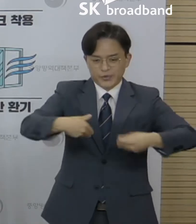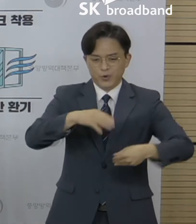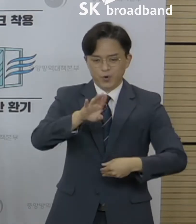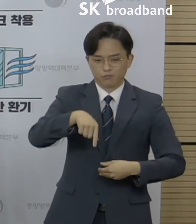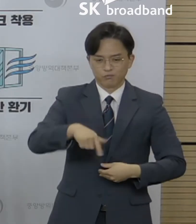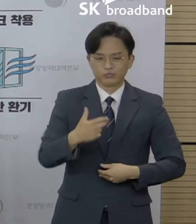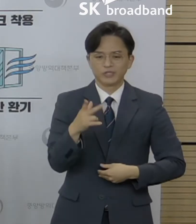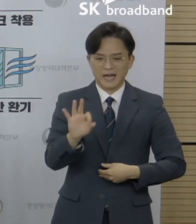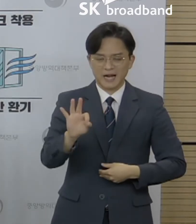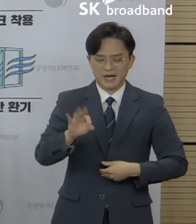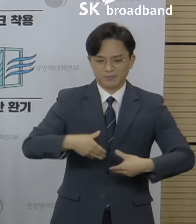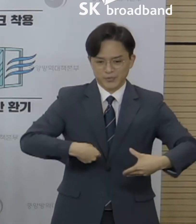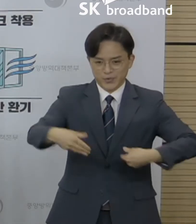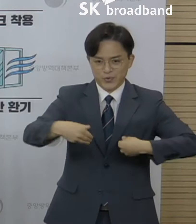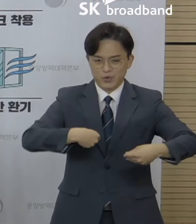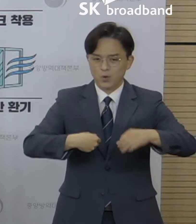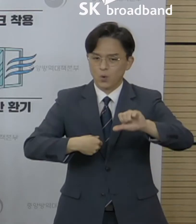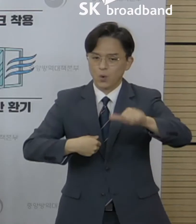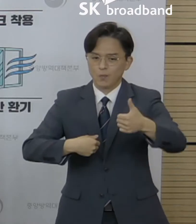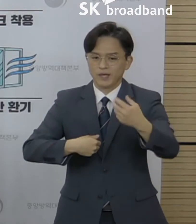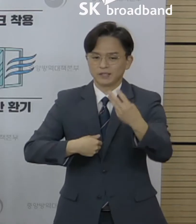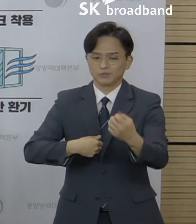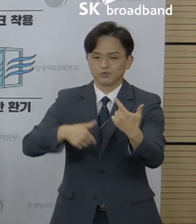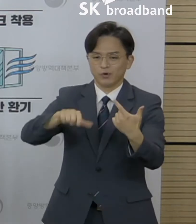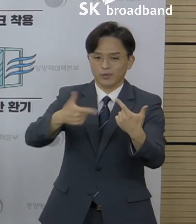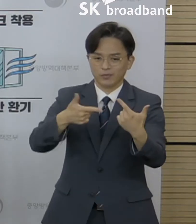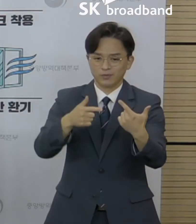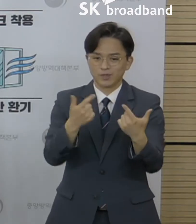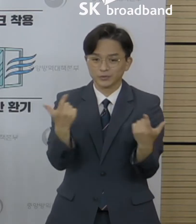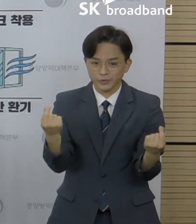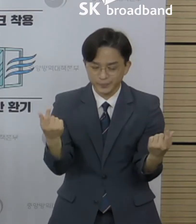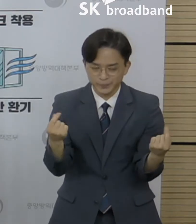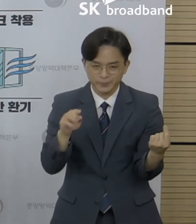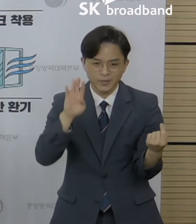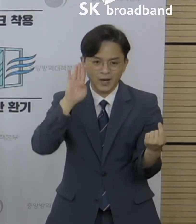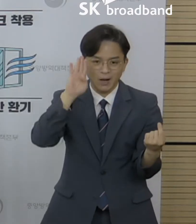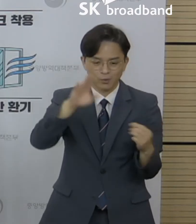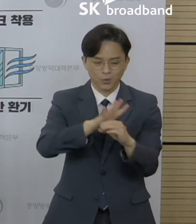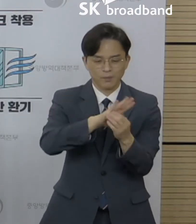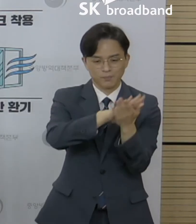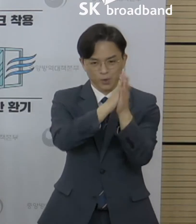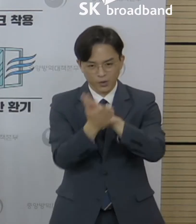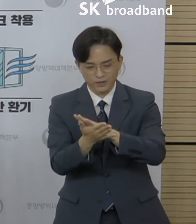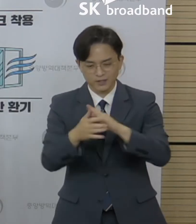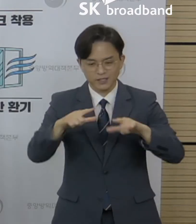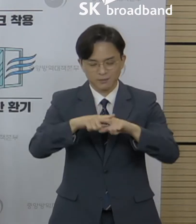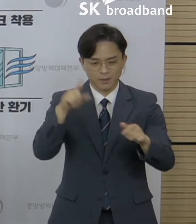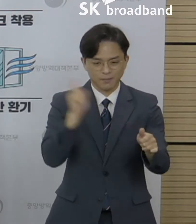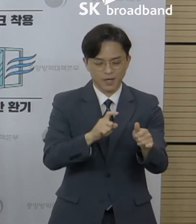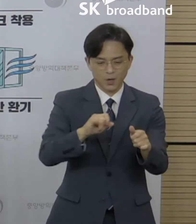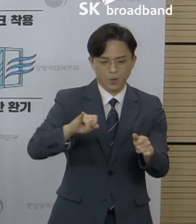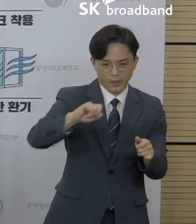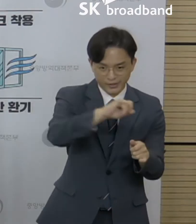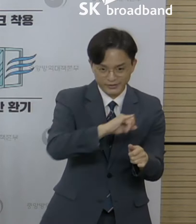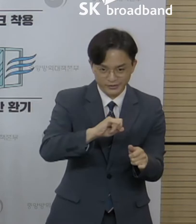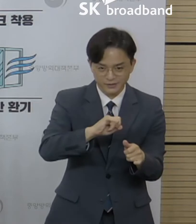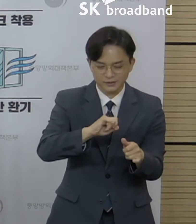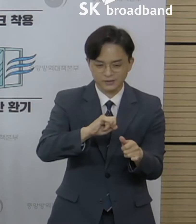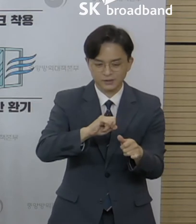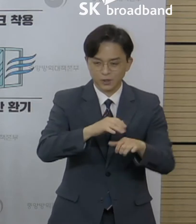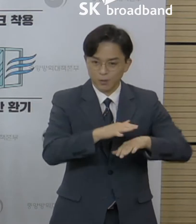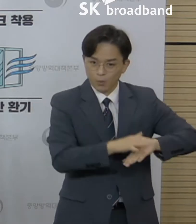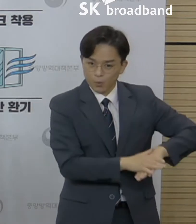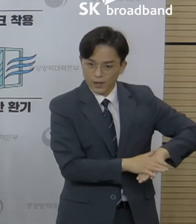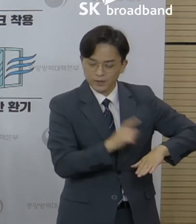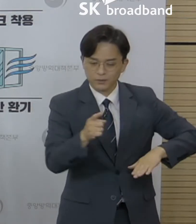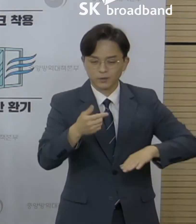치료제의 효능검사, 병원체의 분양 배양 등 적극적으로 보건의료 산업 발전에 기여하도록